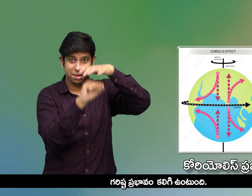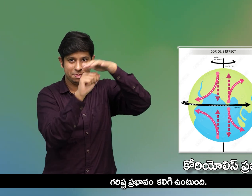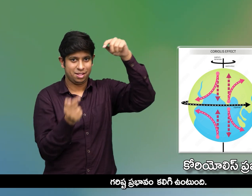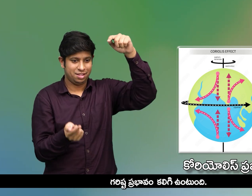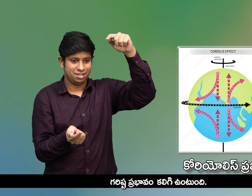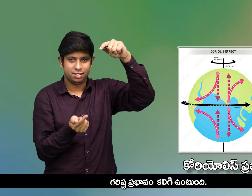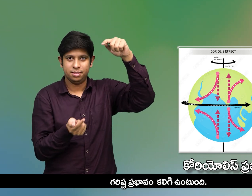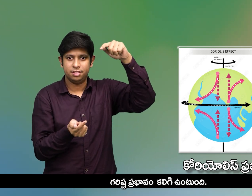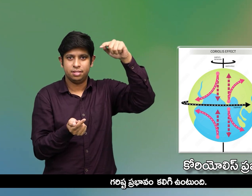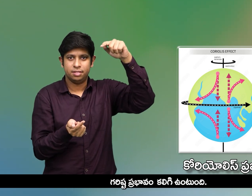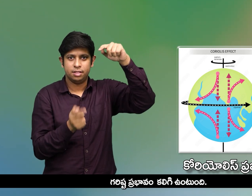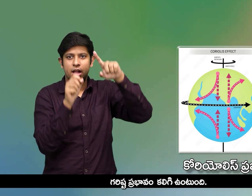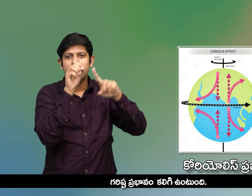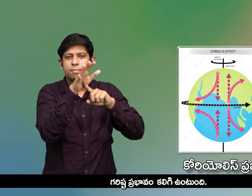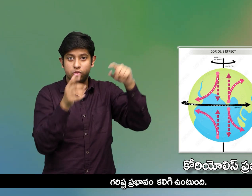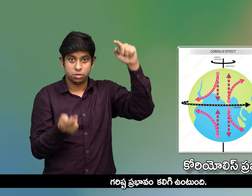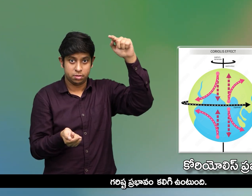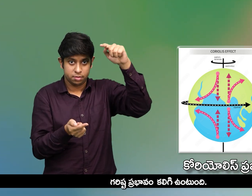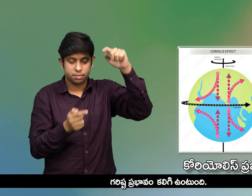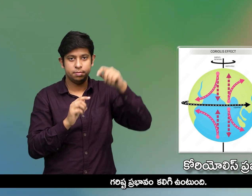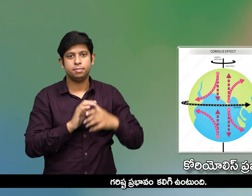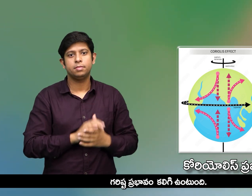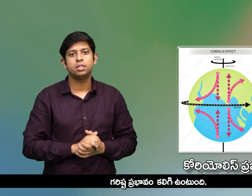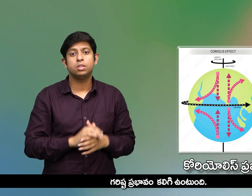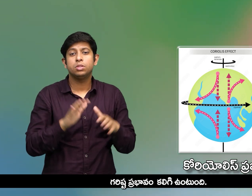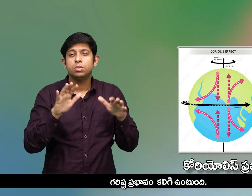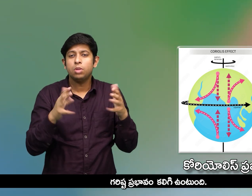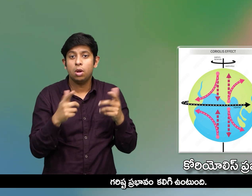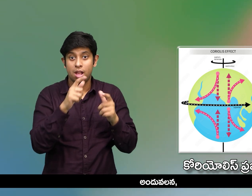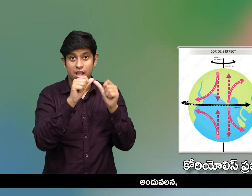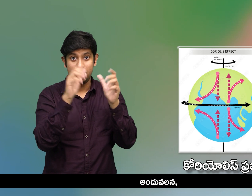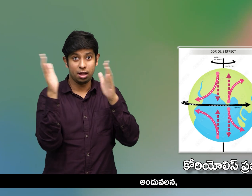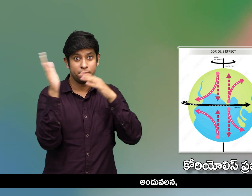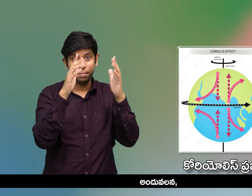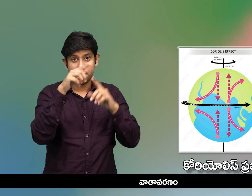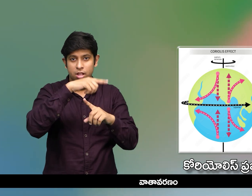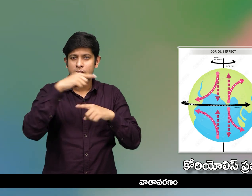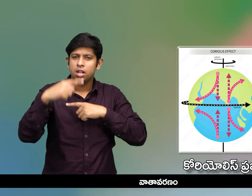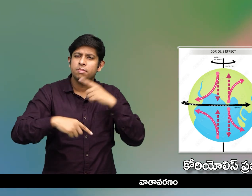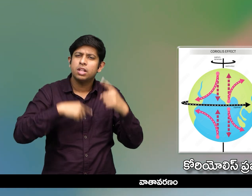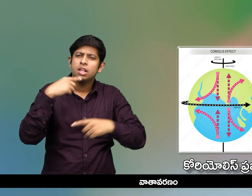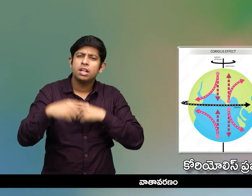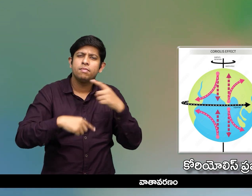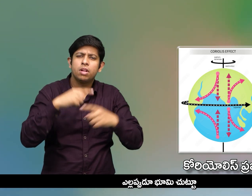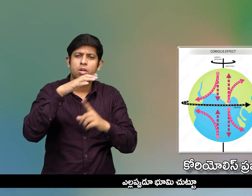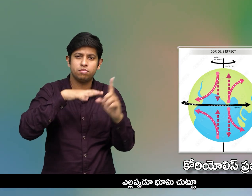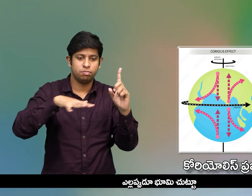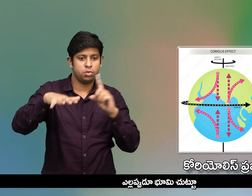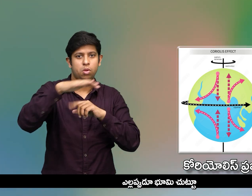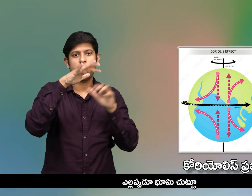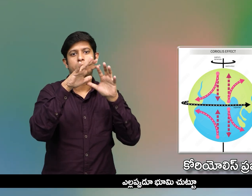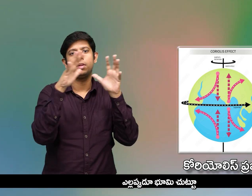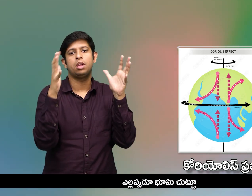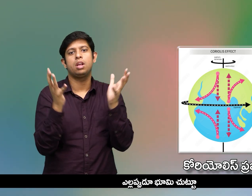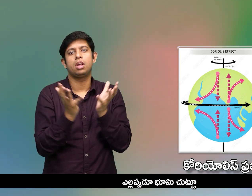గరిష్ట ప్రభావం కలిగి ఉంటుంది. అందువలన వాతావరణం ఎల్లప్పుడూ భూమి